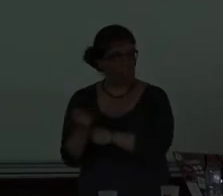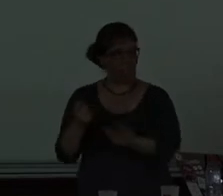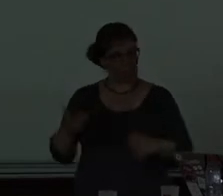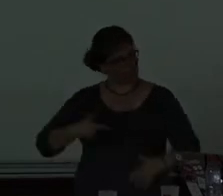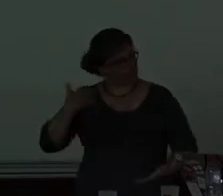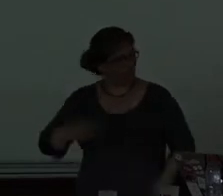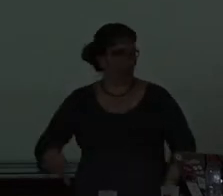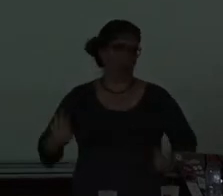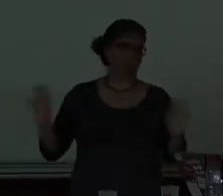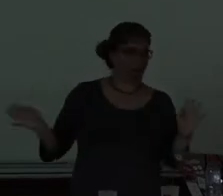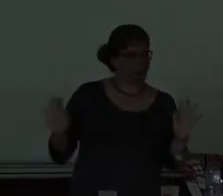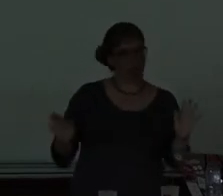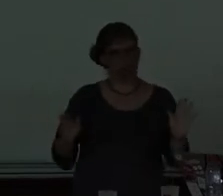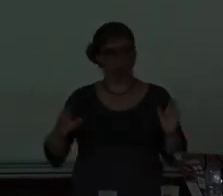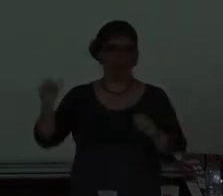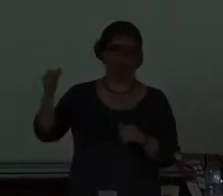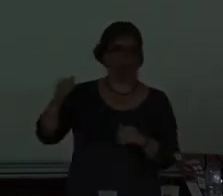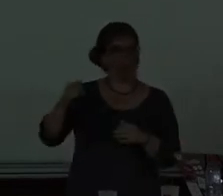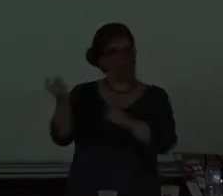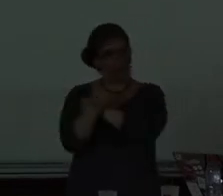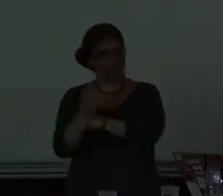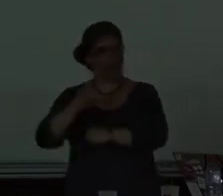« c'est nul ce que t'as fait ».